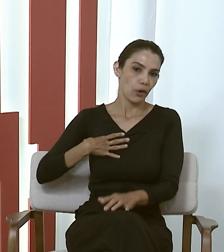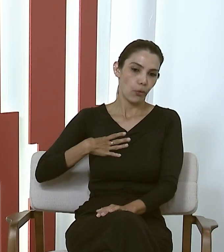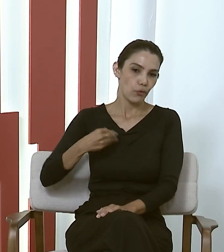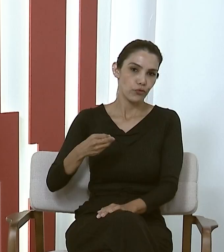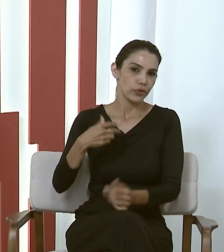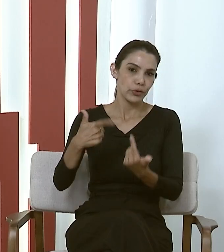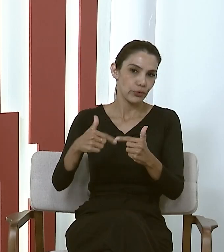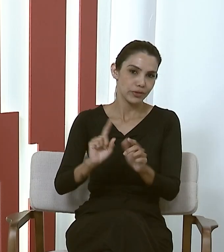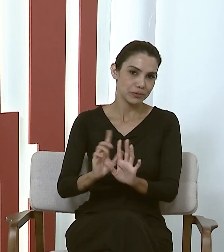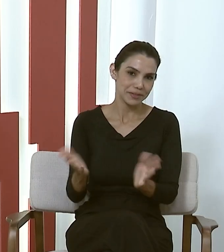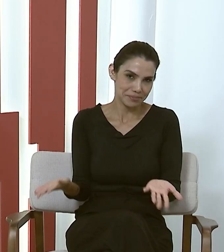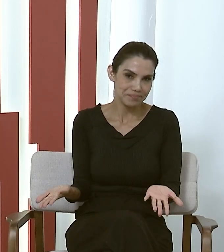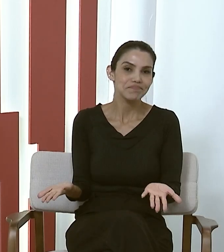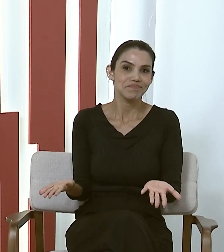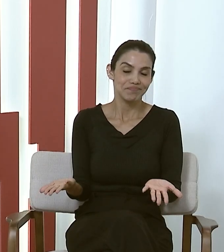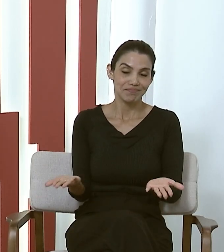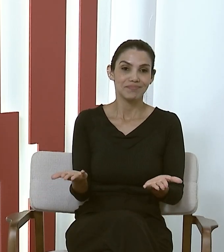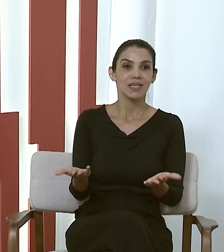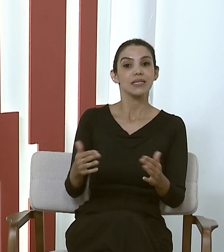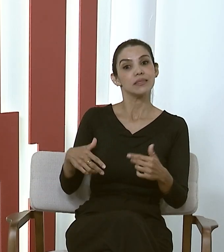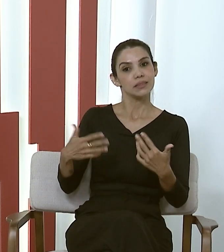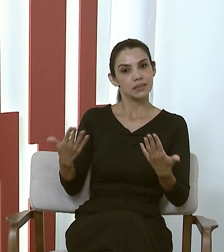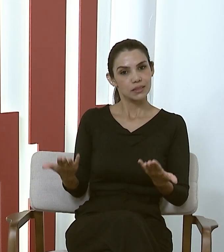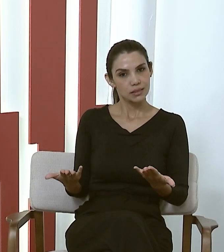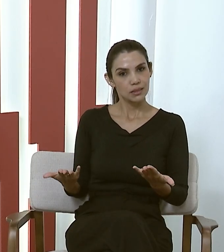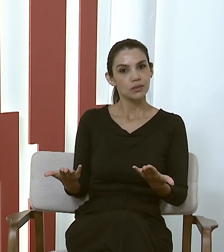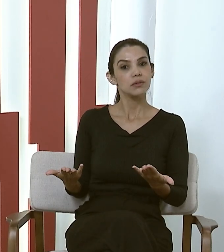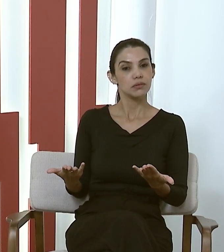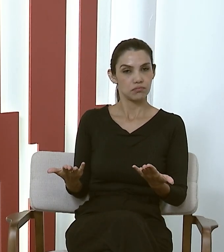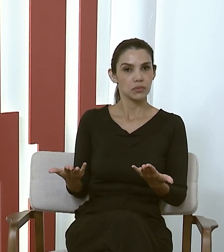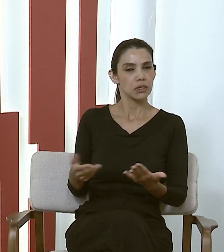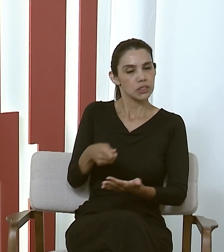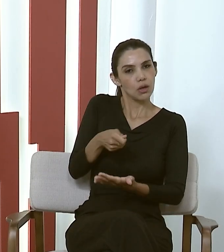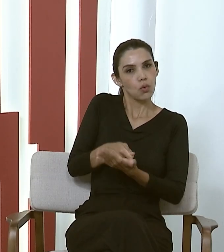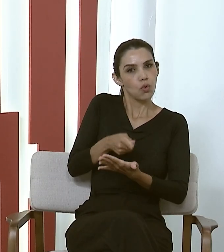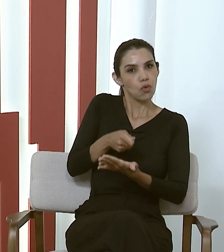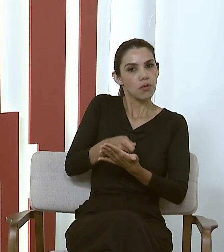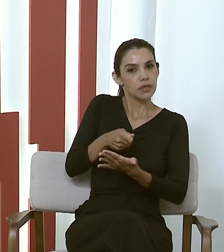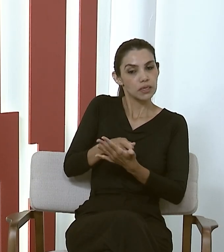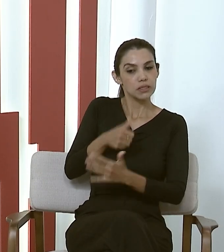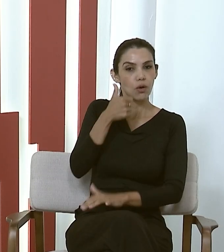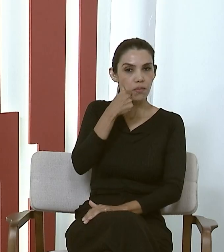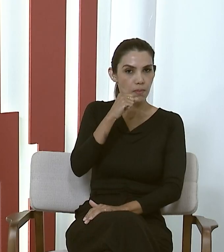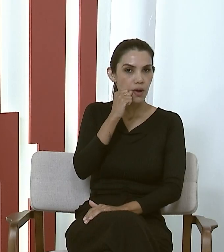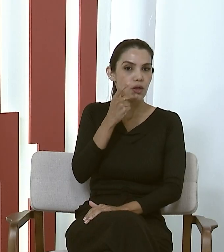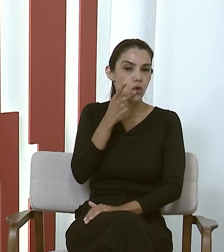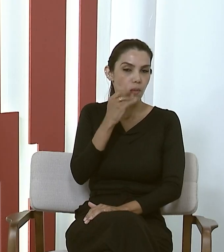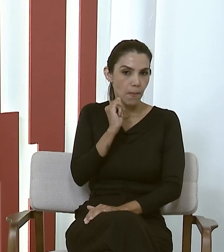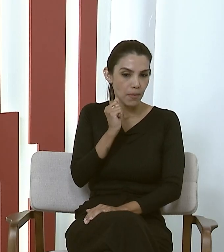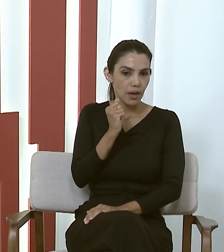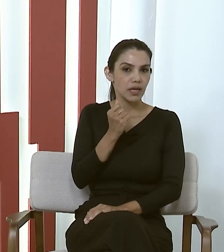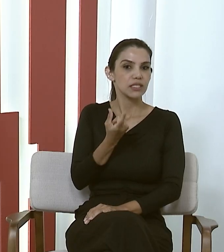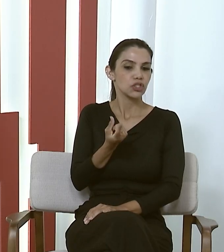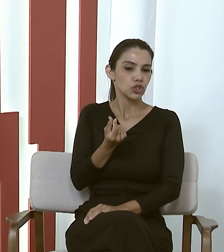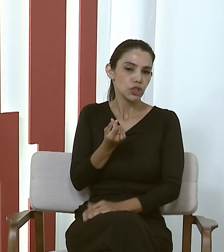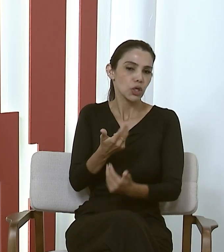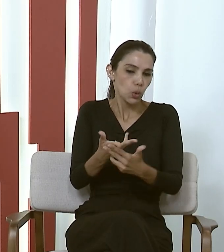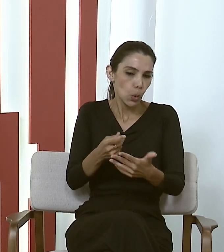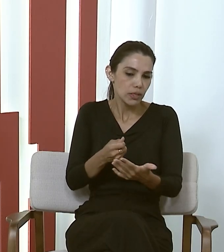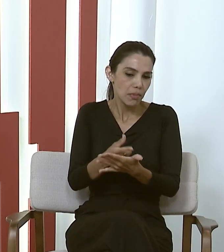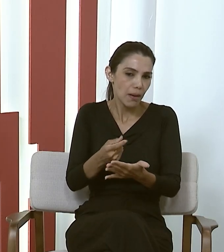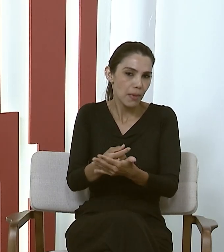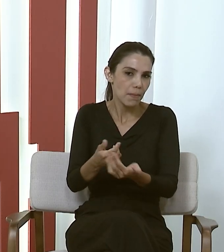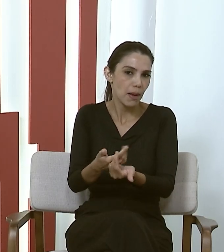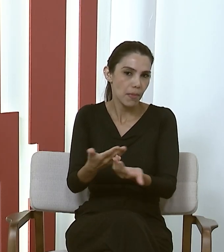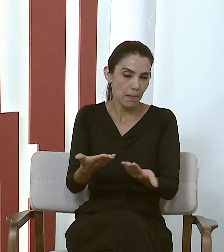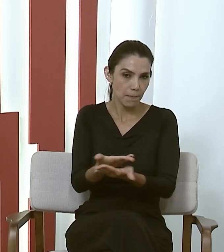de prover a sua própria renda. Então, essa obrigação imposta aos pais, ela não tem liquidez. Não existe